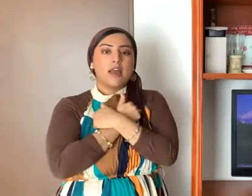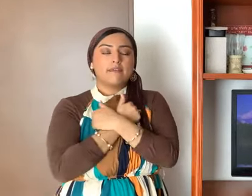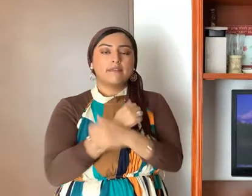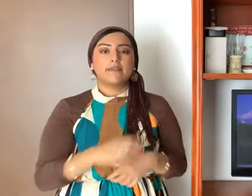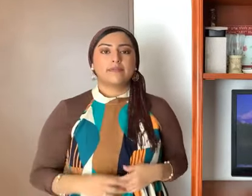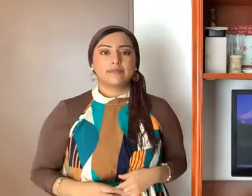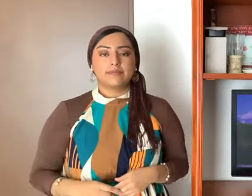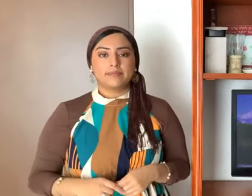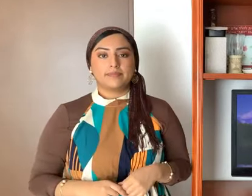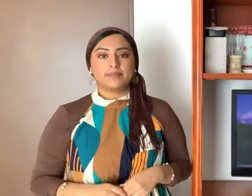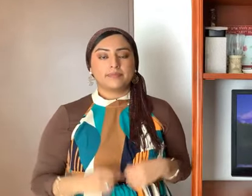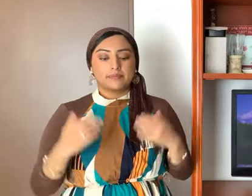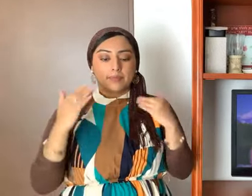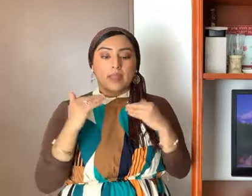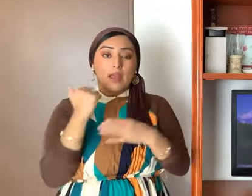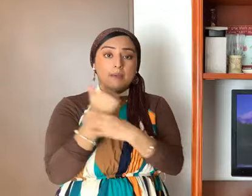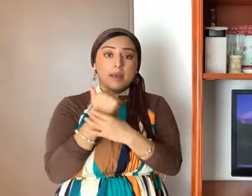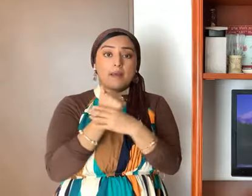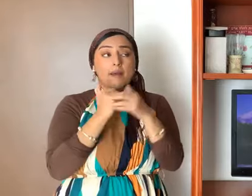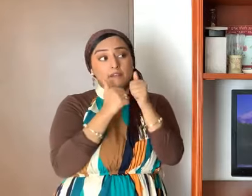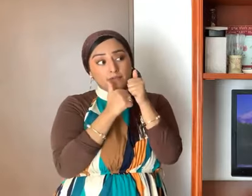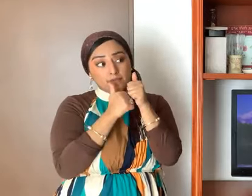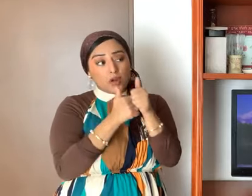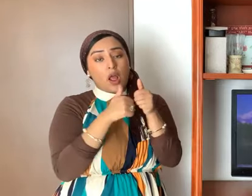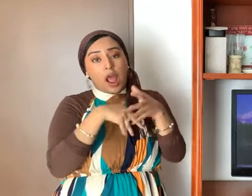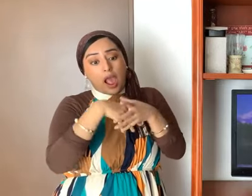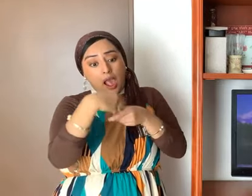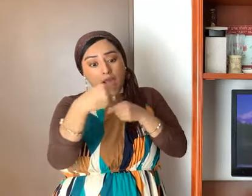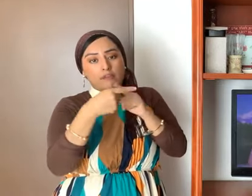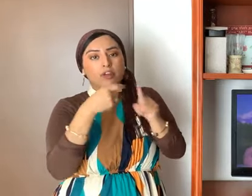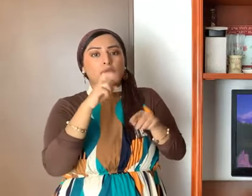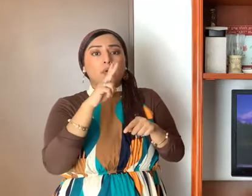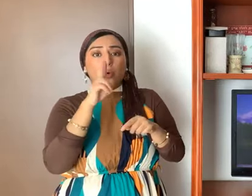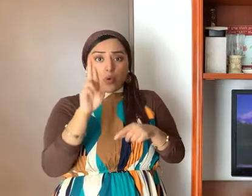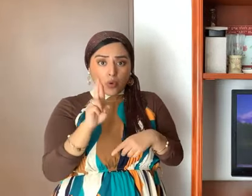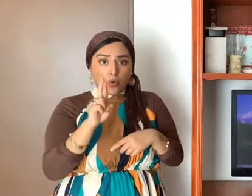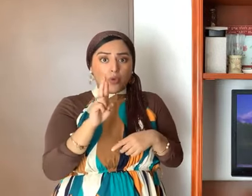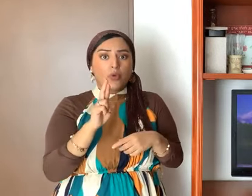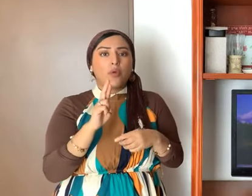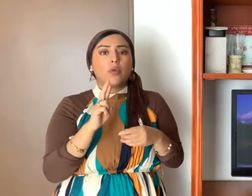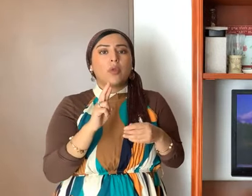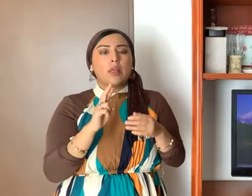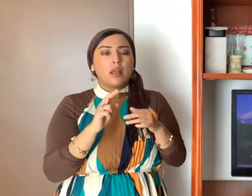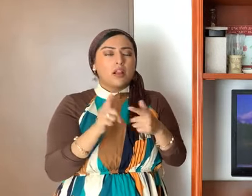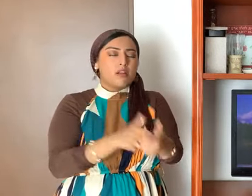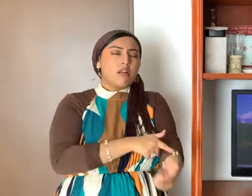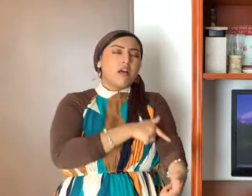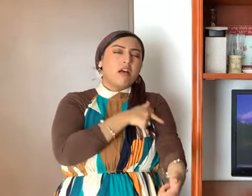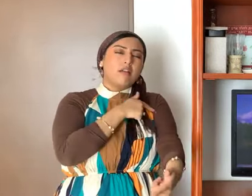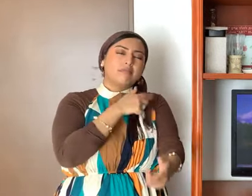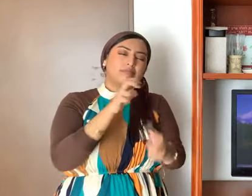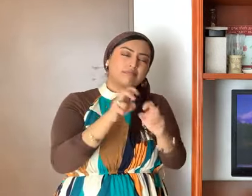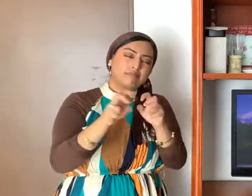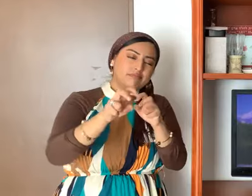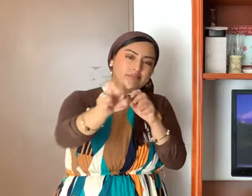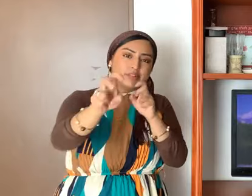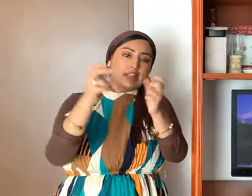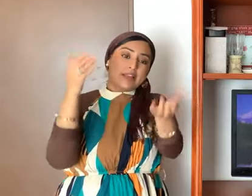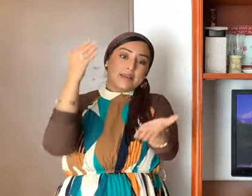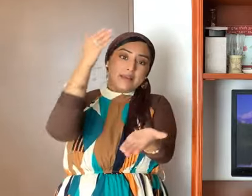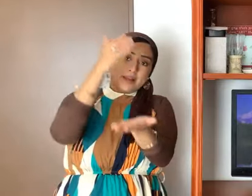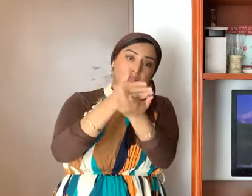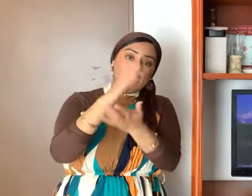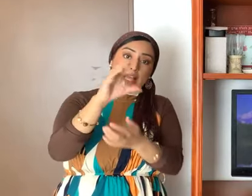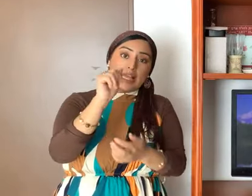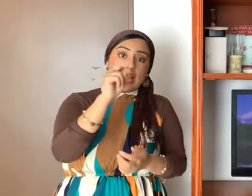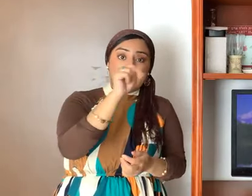Ahora, Abraham lo sigue, sale de Ur de los Caldeos, hace un viaje largo, llega a la tierra de